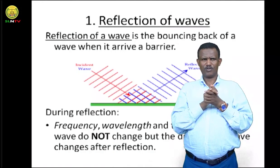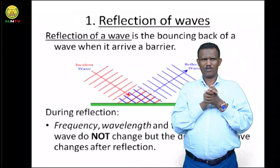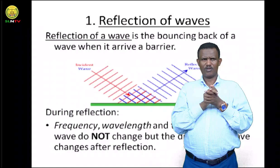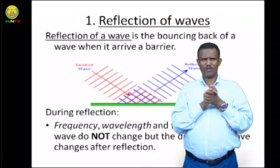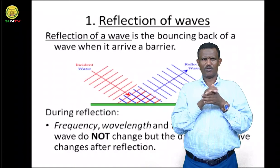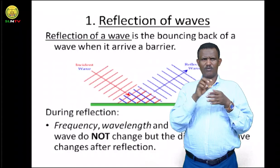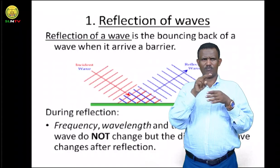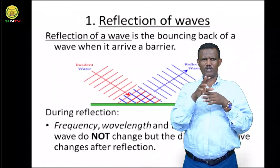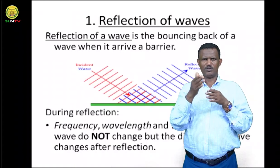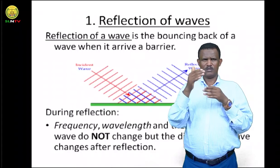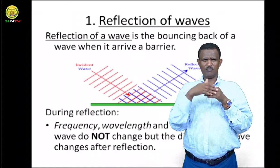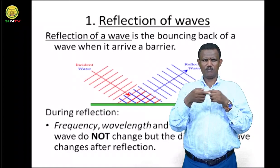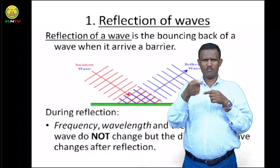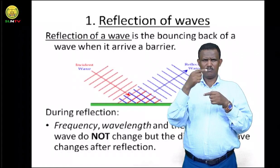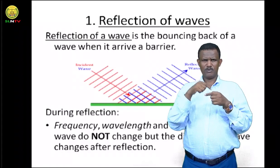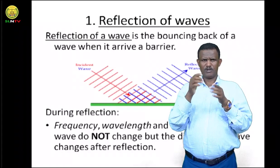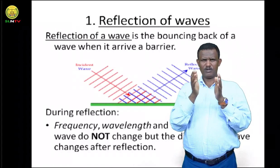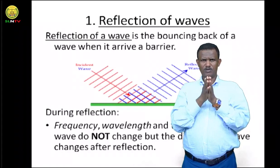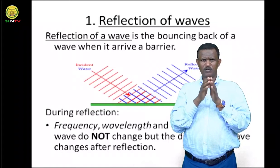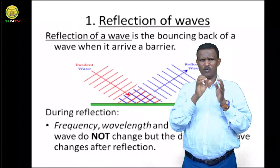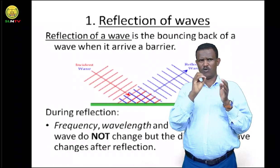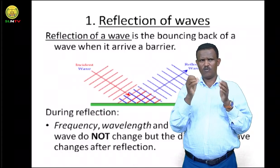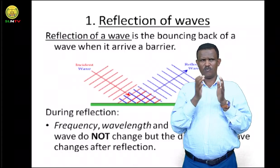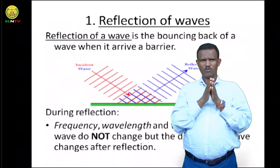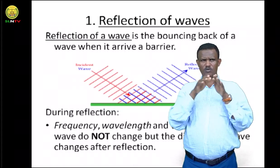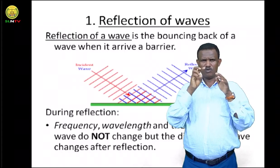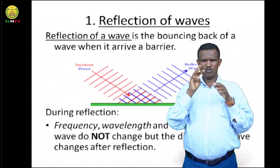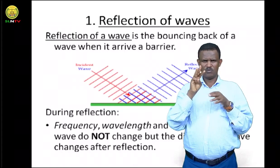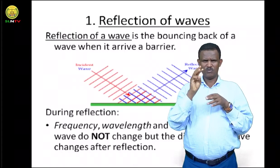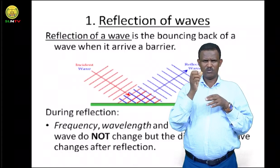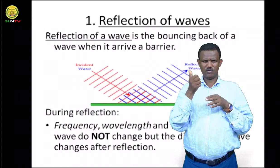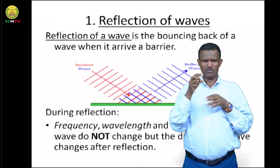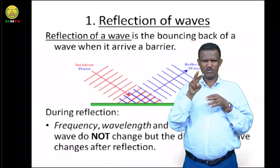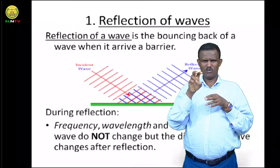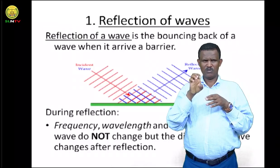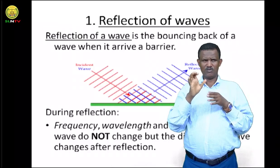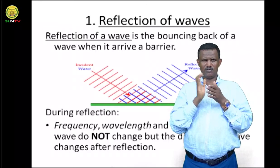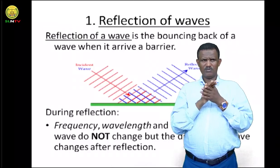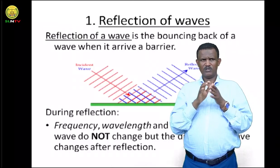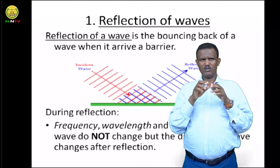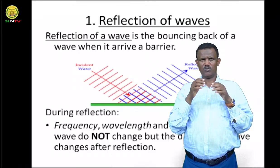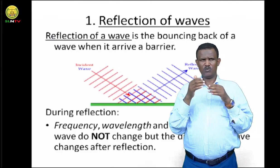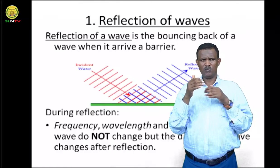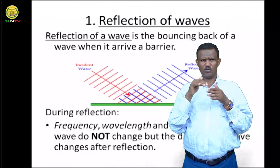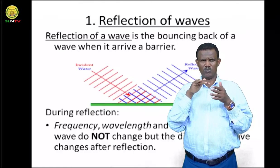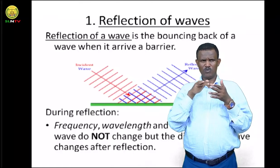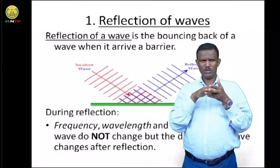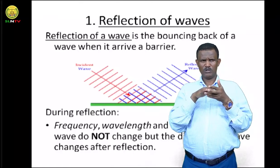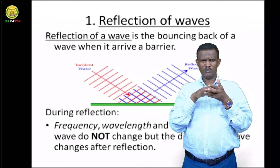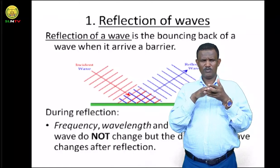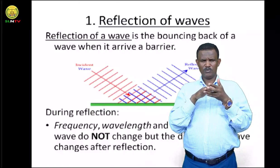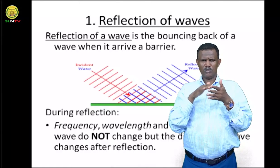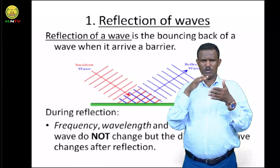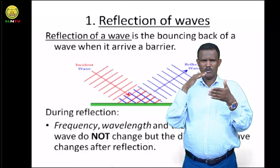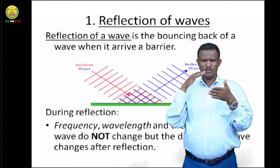of wave when it arrives a barrier wave-ku marka ay ku dhacdo meel ayna ka gudbi karin